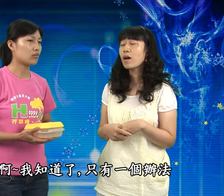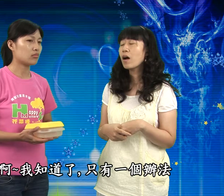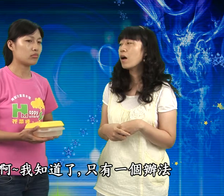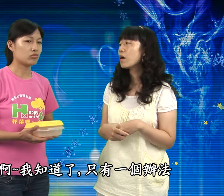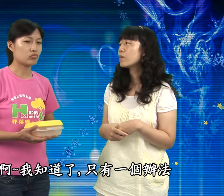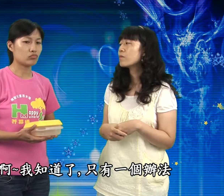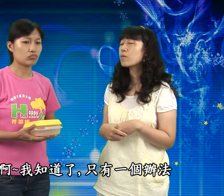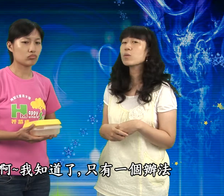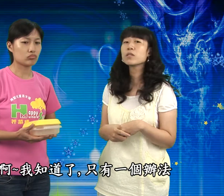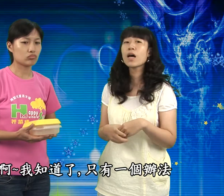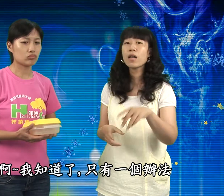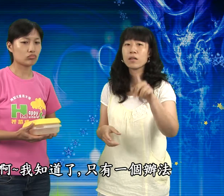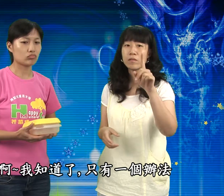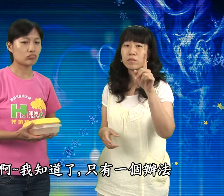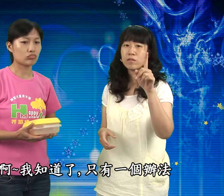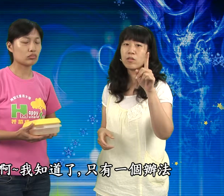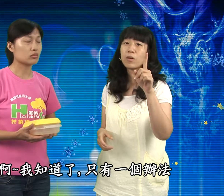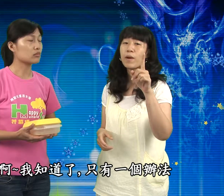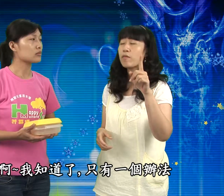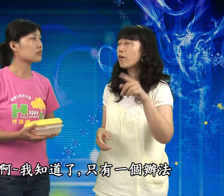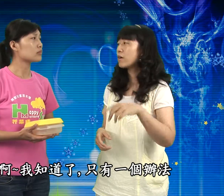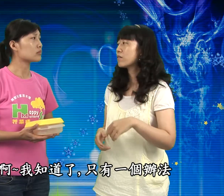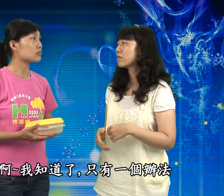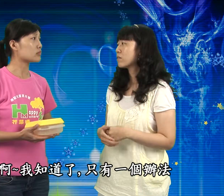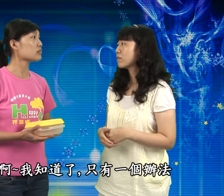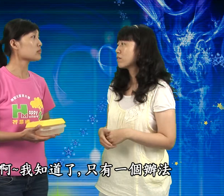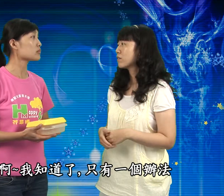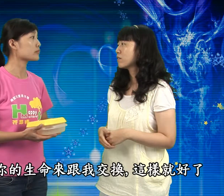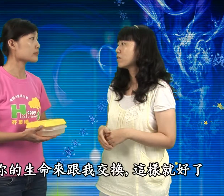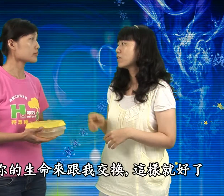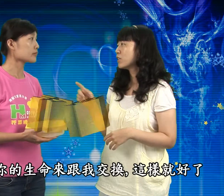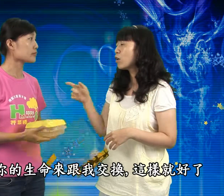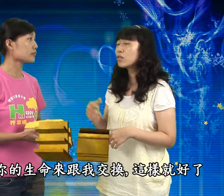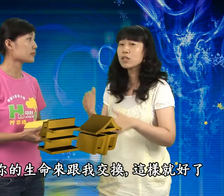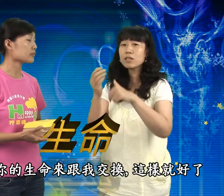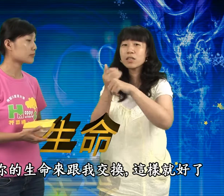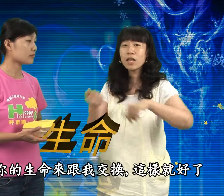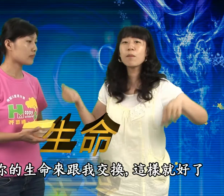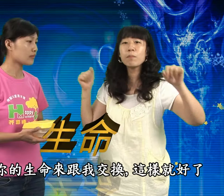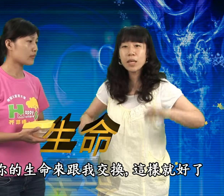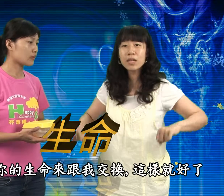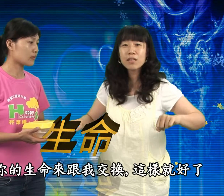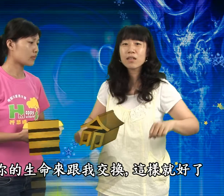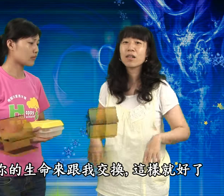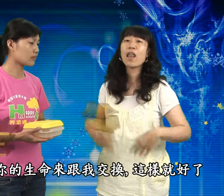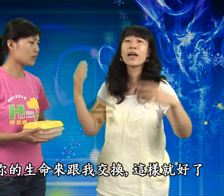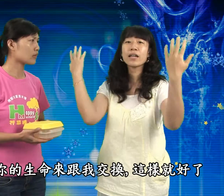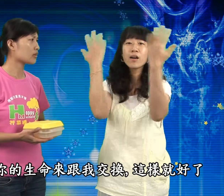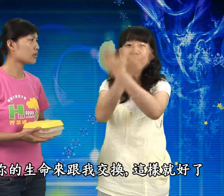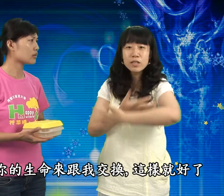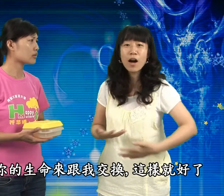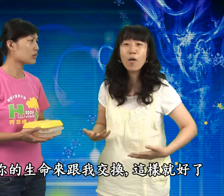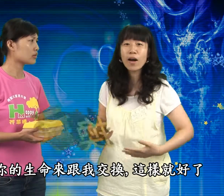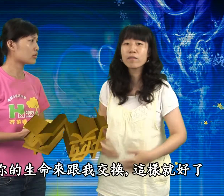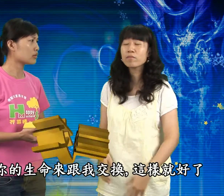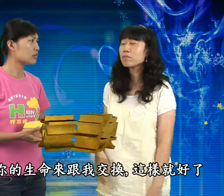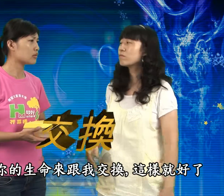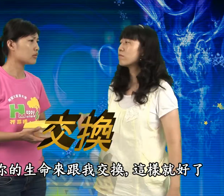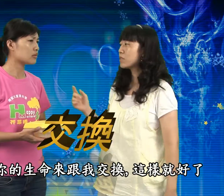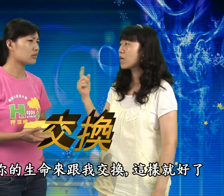啊，我知道了，只有一个办法。 嗯， 你用你的生命来跟我交换，这样